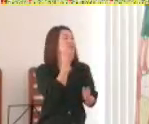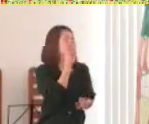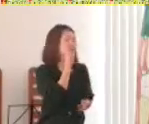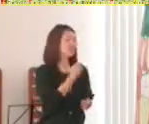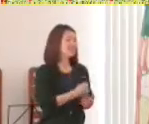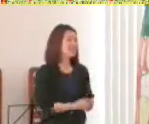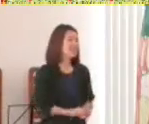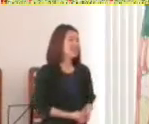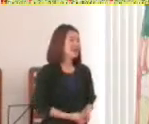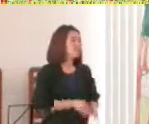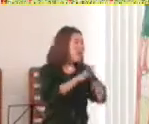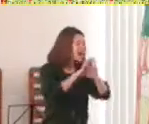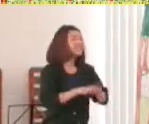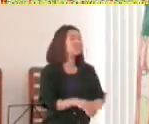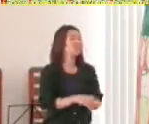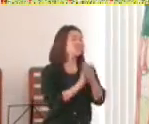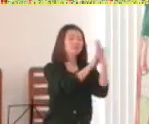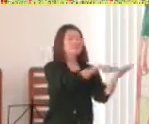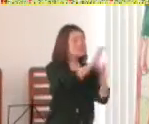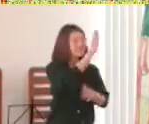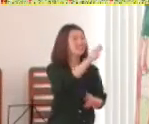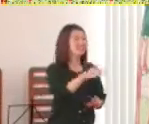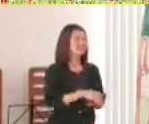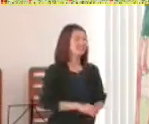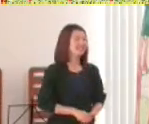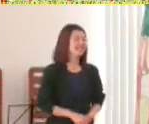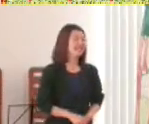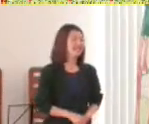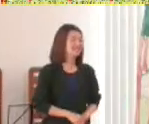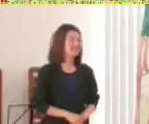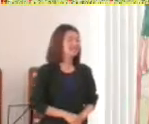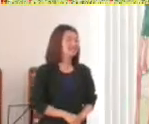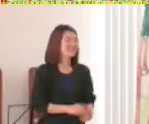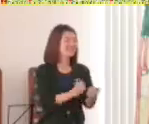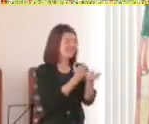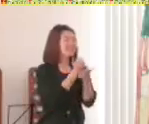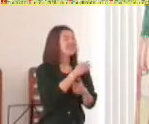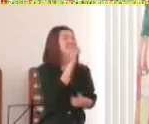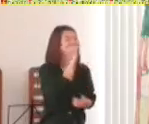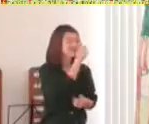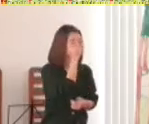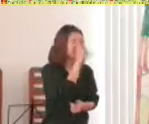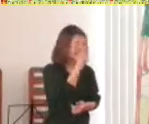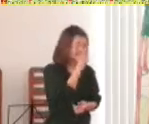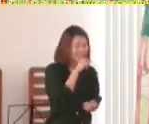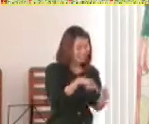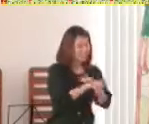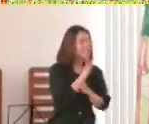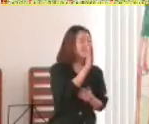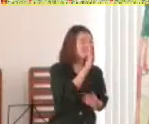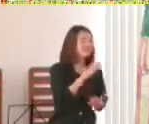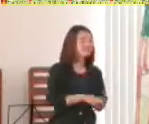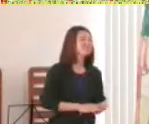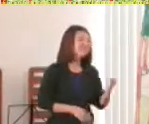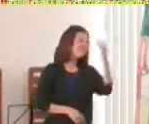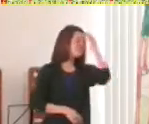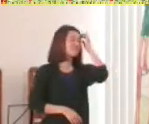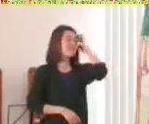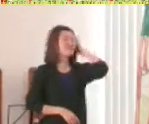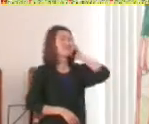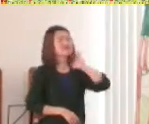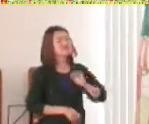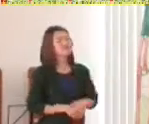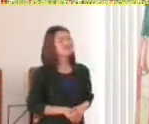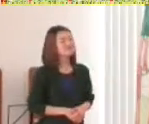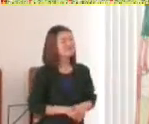天のお父様のところに安心して行かれてるわけだから、ここで何やったっていいわけですよね。何の後悔も